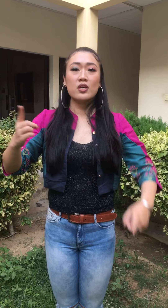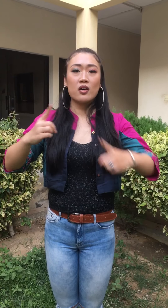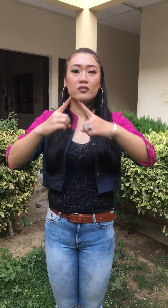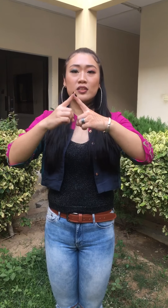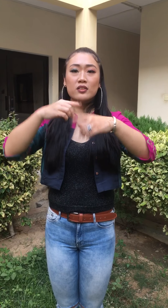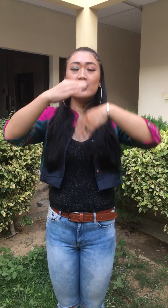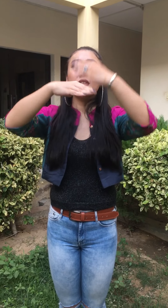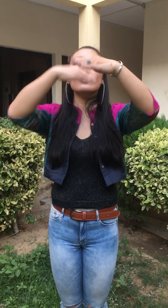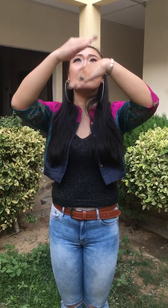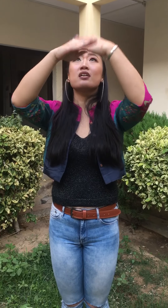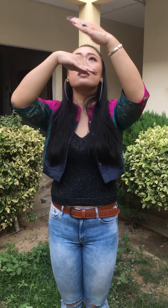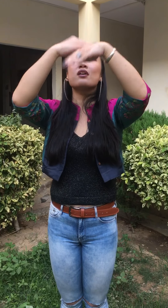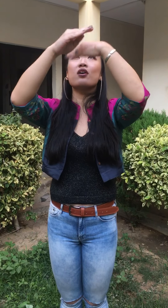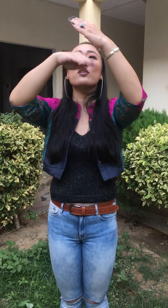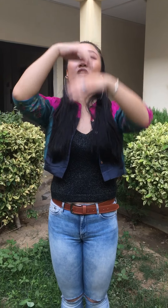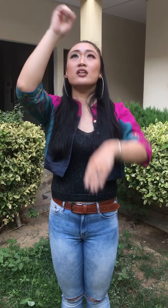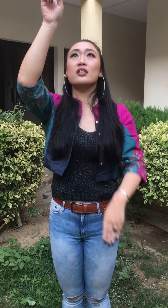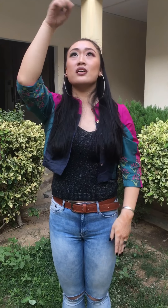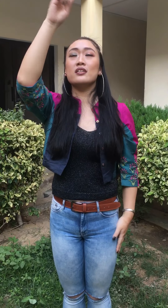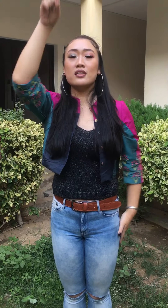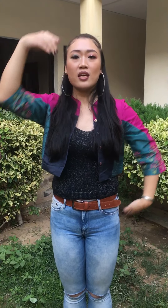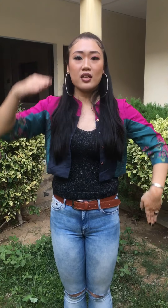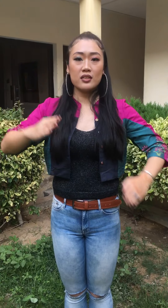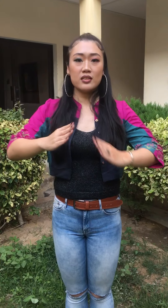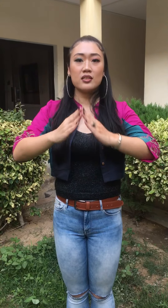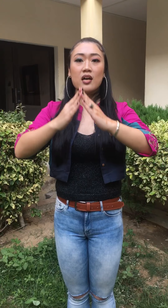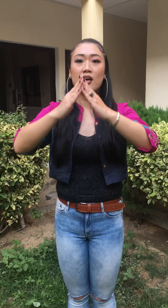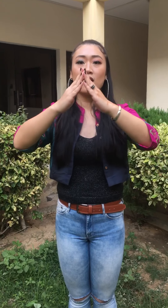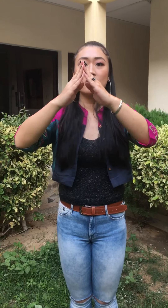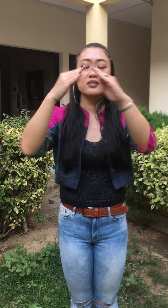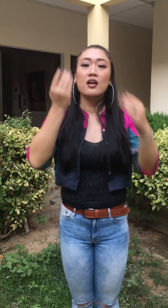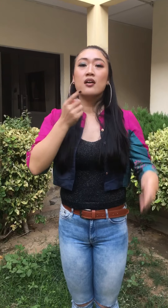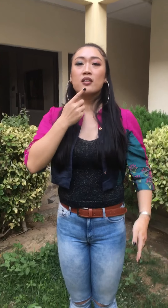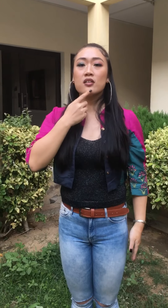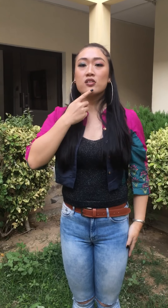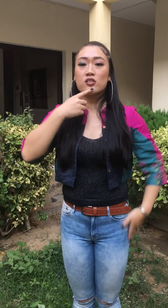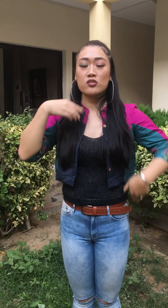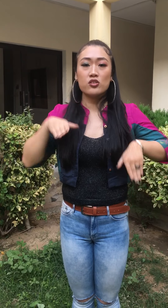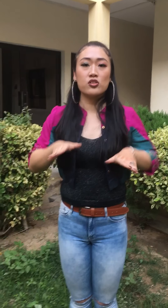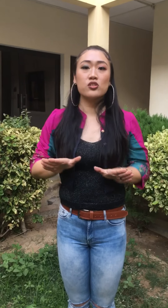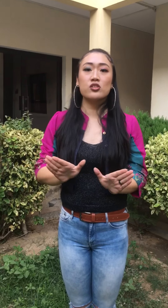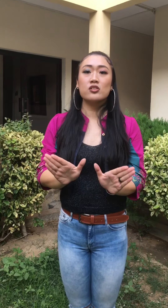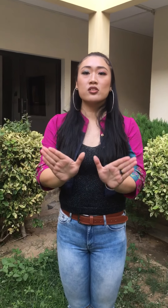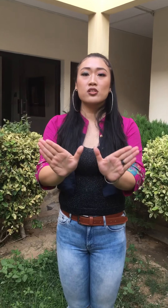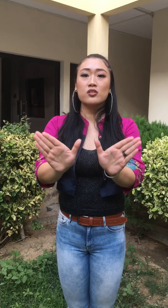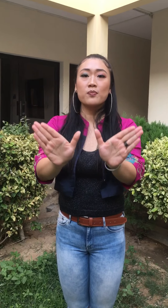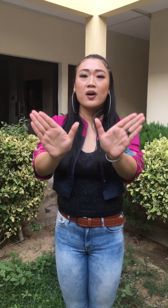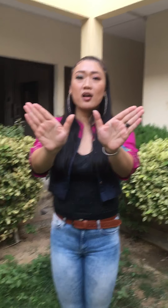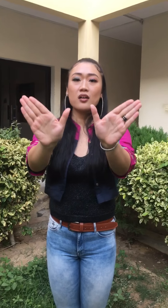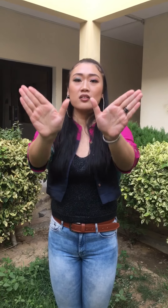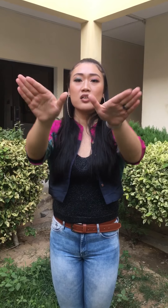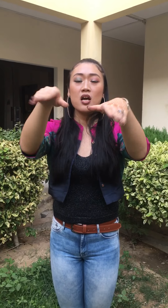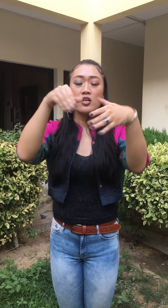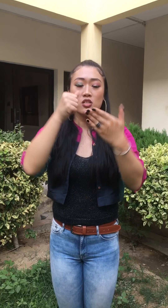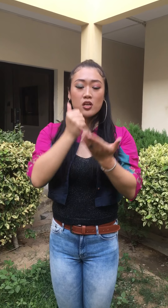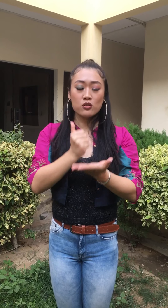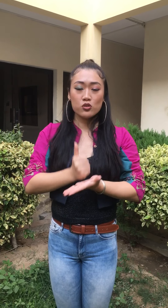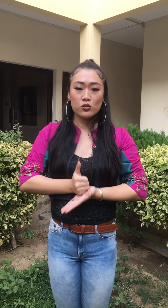要的人打造一个天堂，歌声是翅膀，